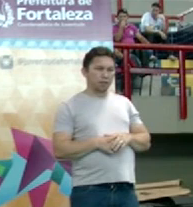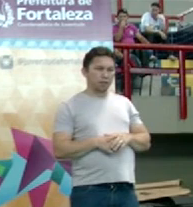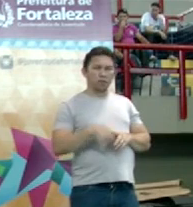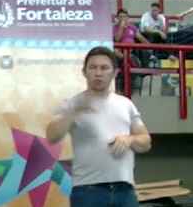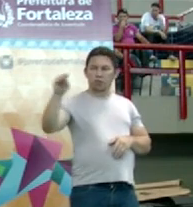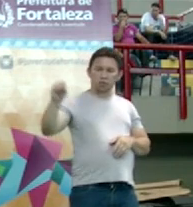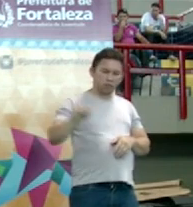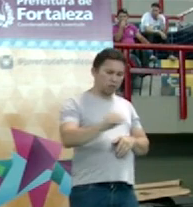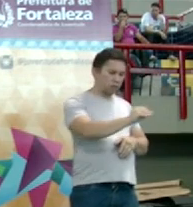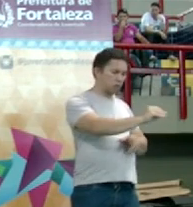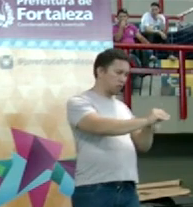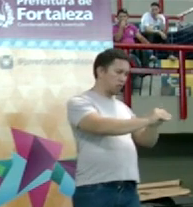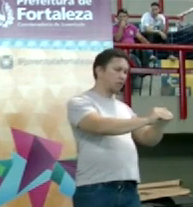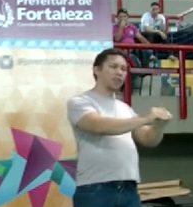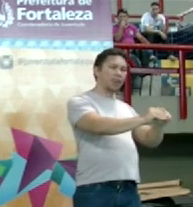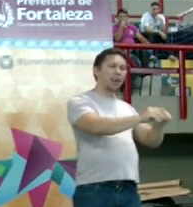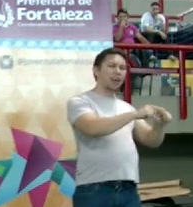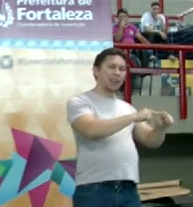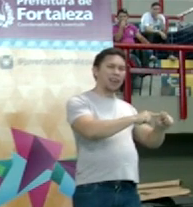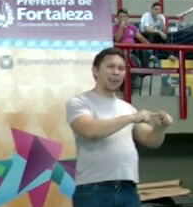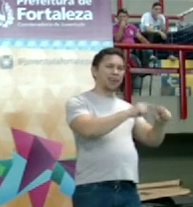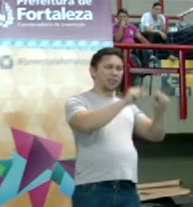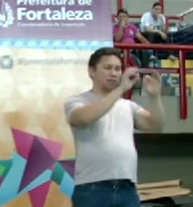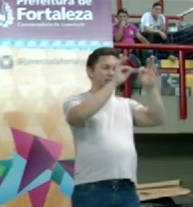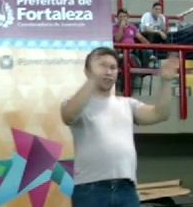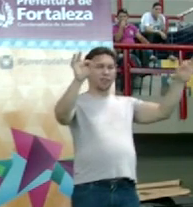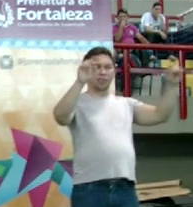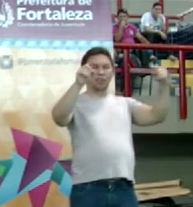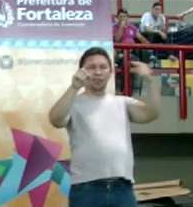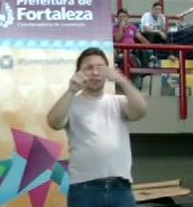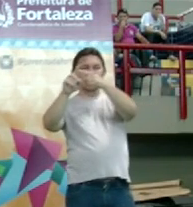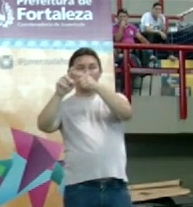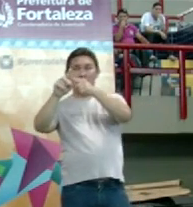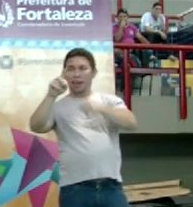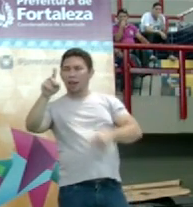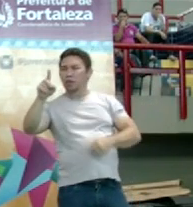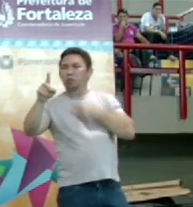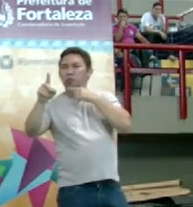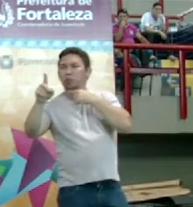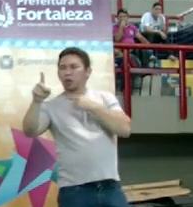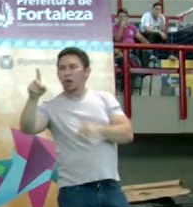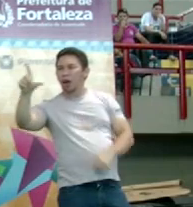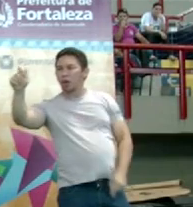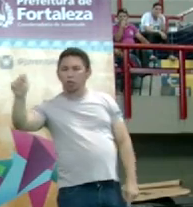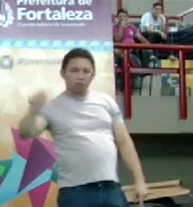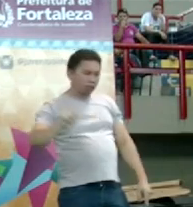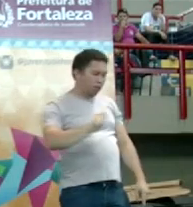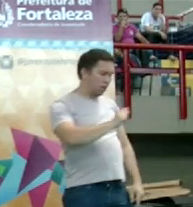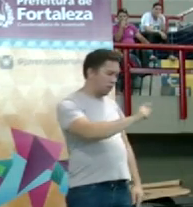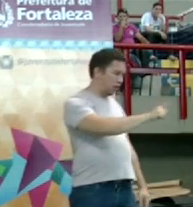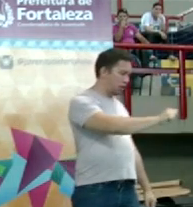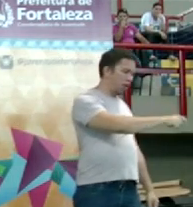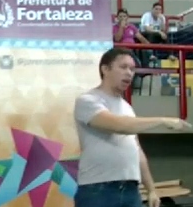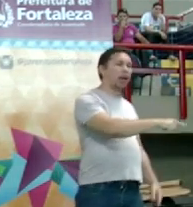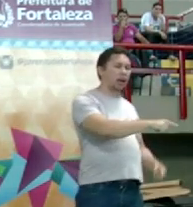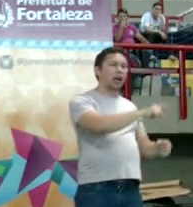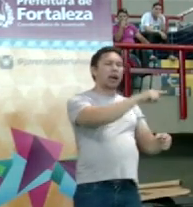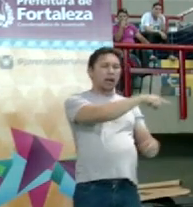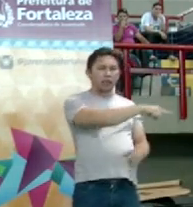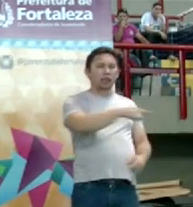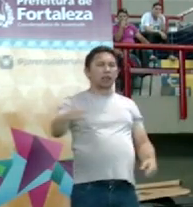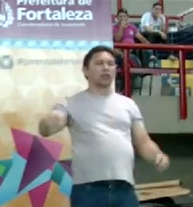linha, é contada como linha sim, porque o lá é uma palavra com sentido completo. Tá certo?